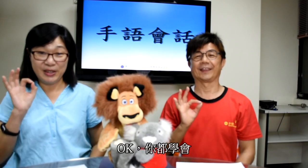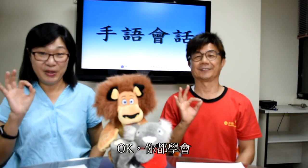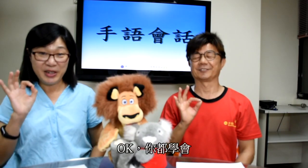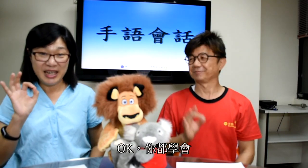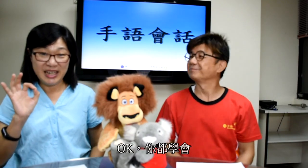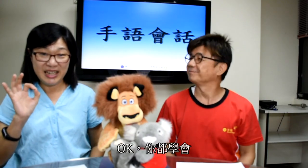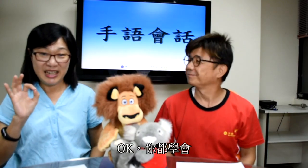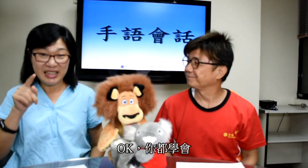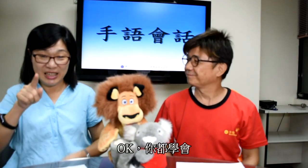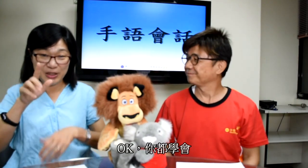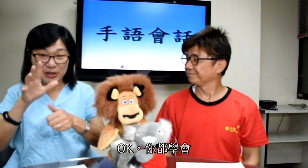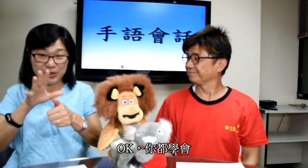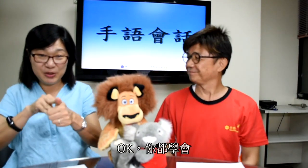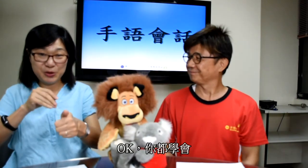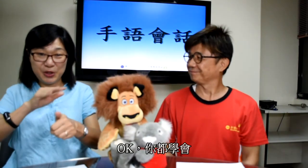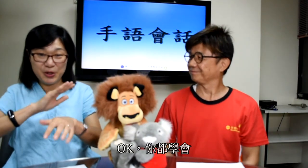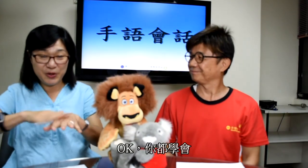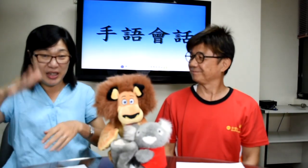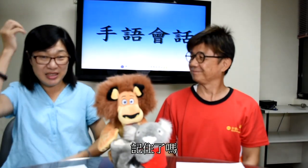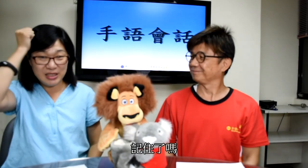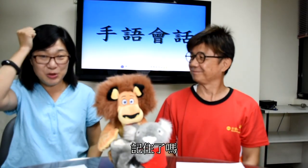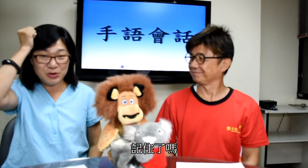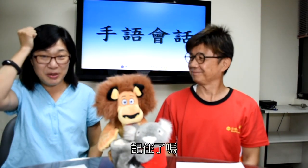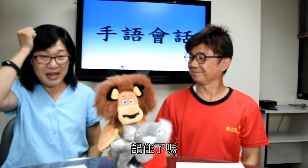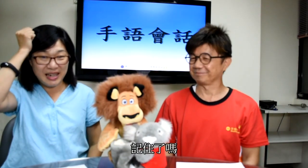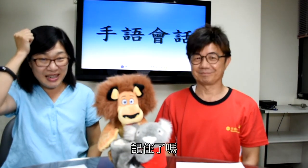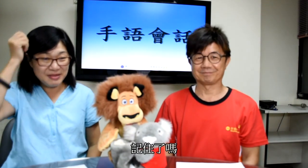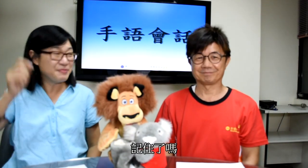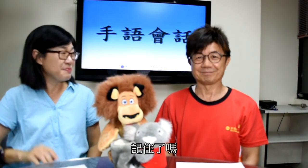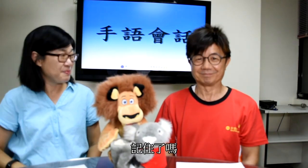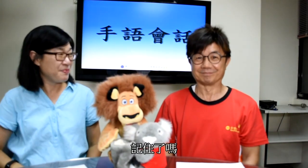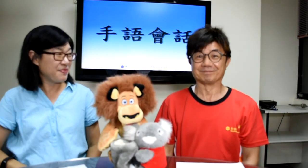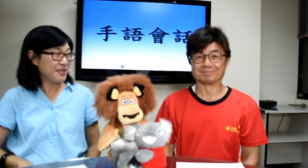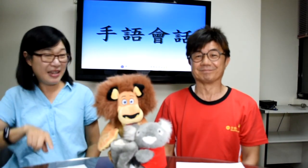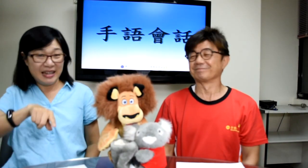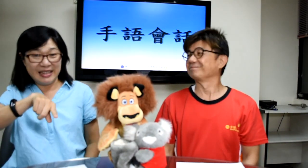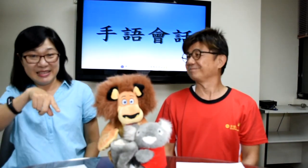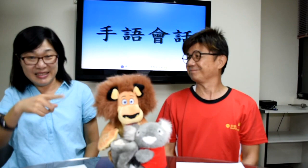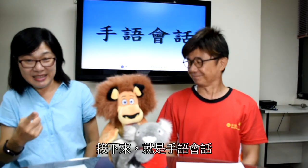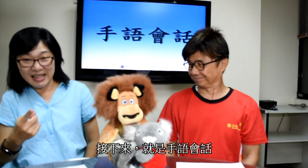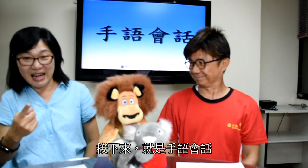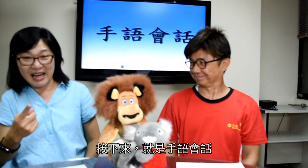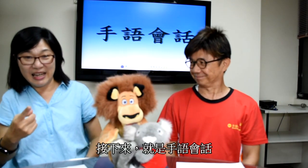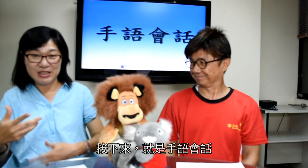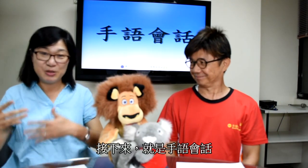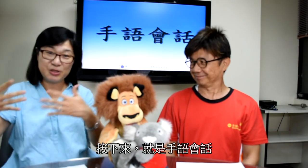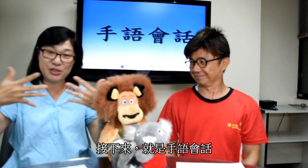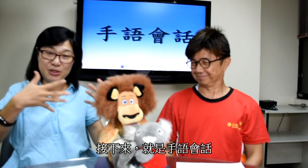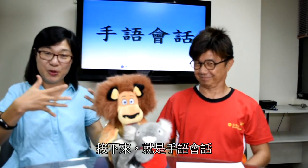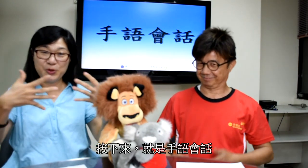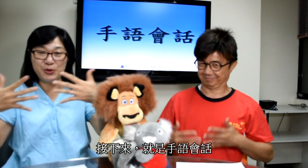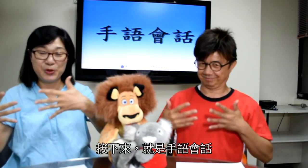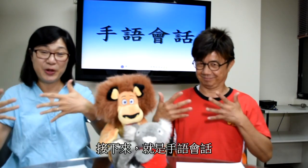OK， 你都学会记住了吗？接下来就是手语绘